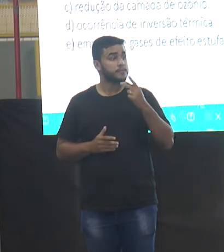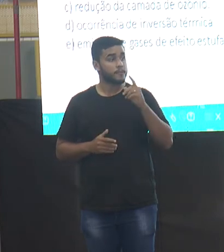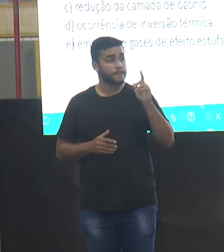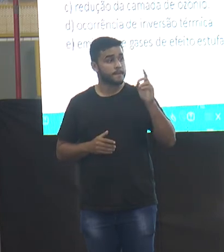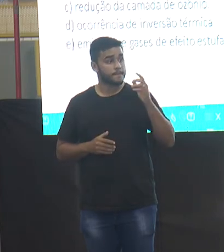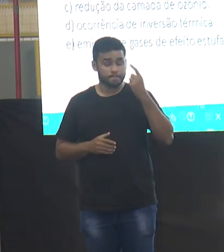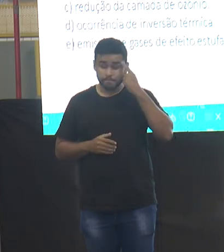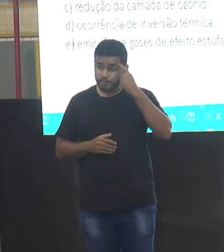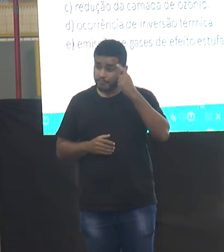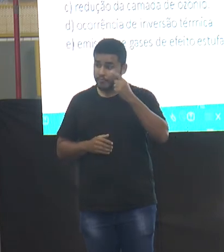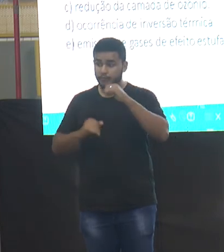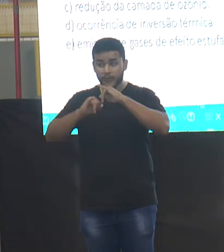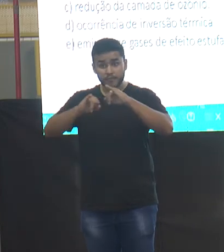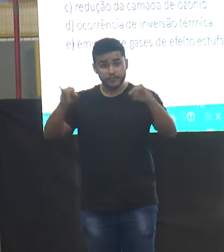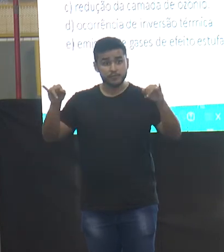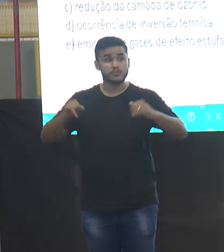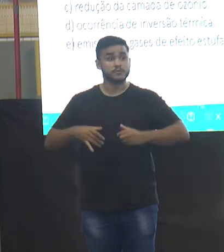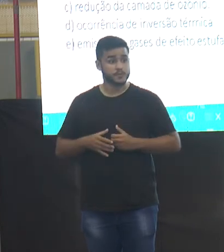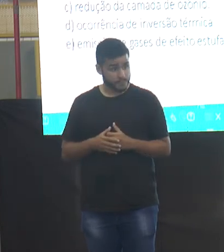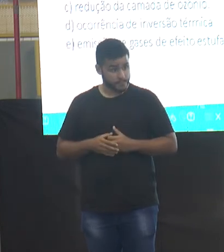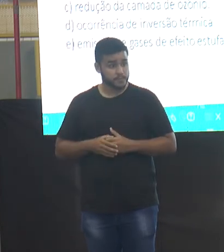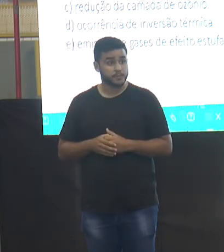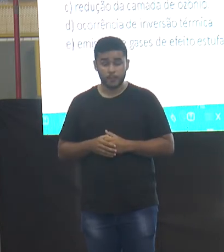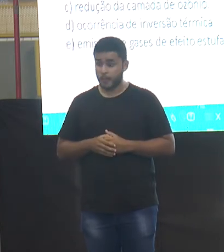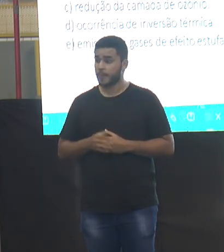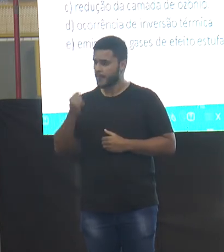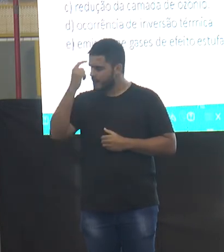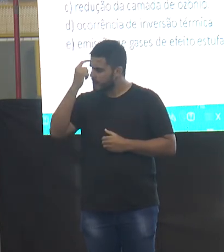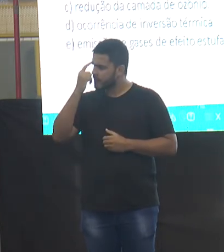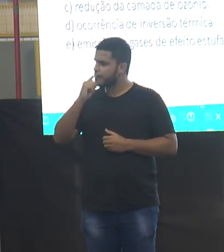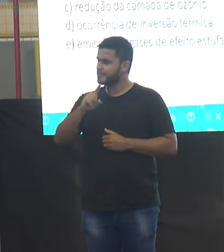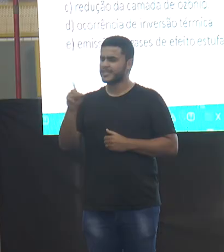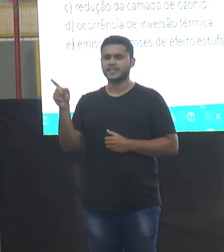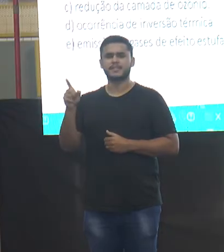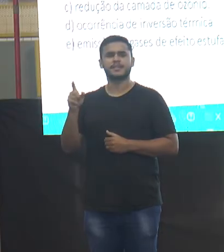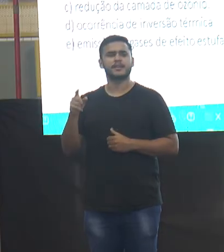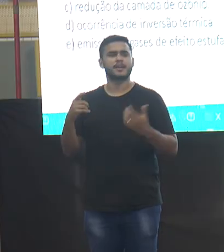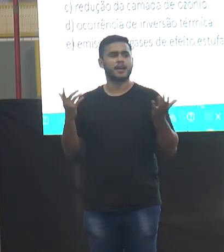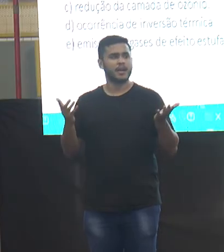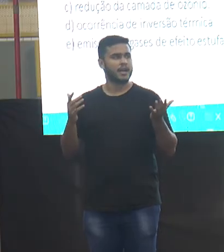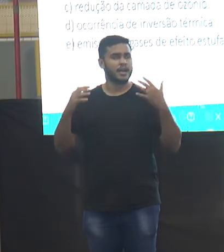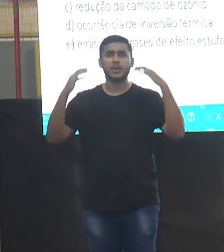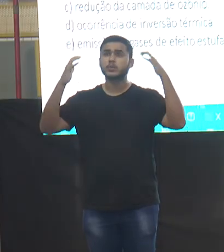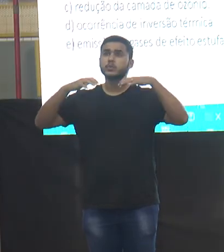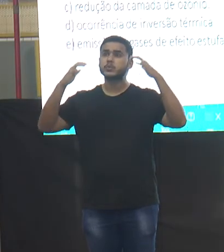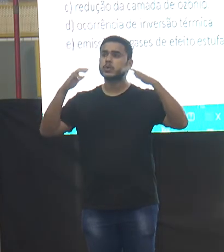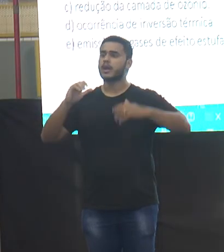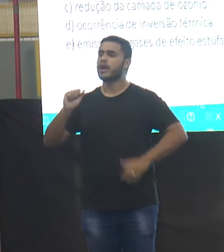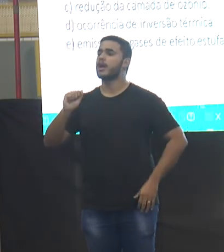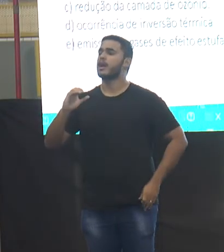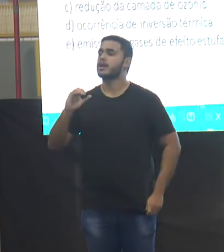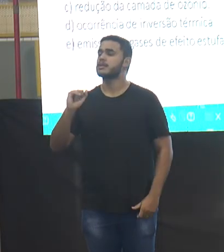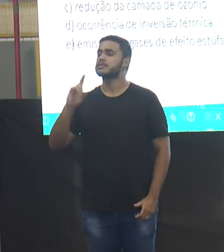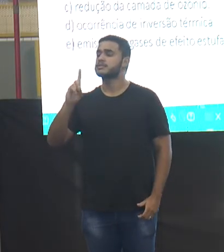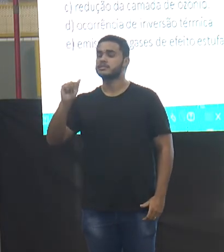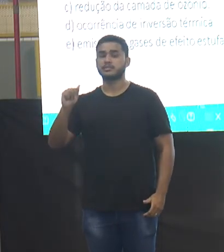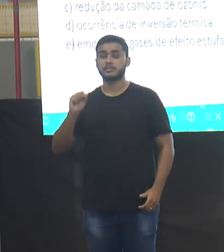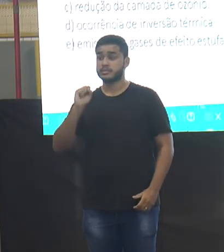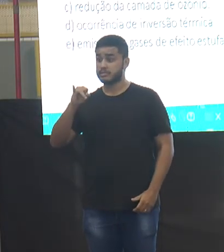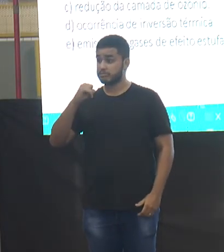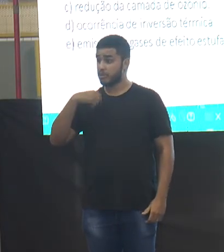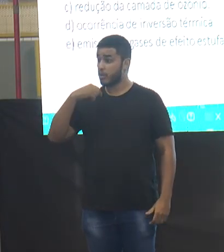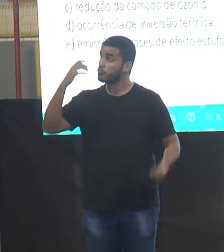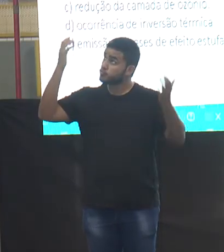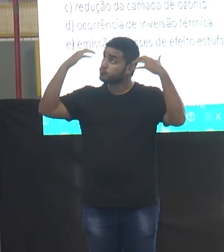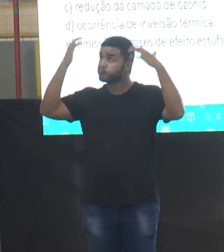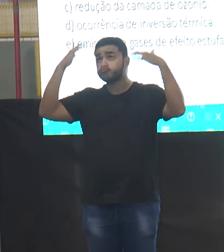bora desmistificar uma coisa. Tem gente que acha que numa chuva ácida, se você for tomar um banho de